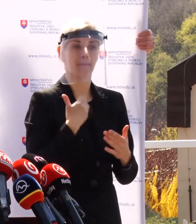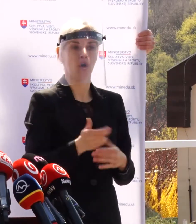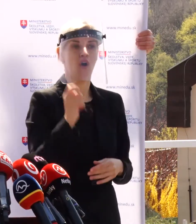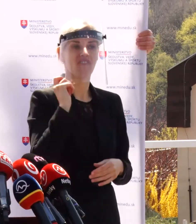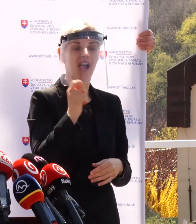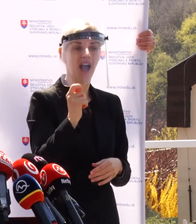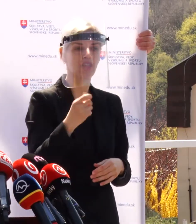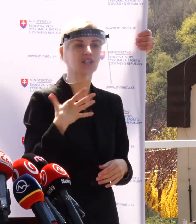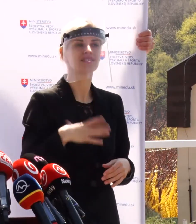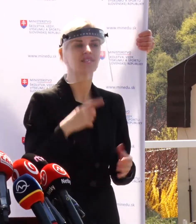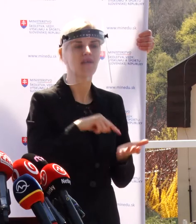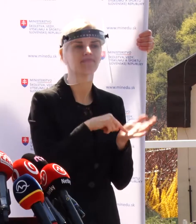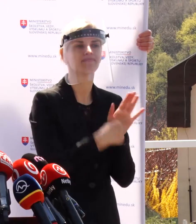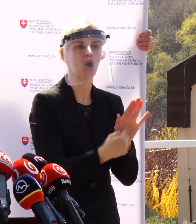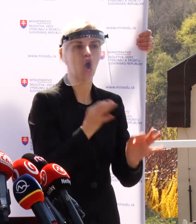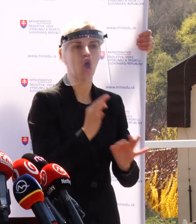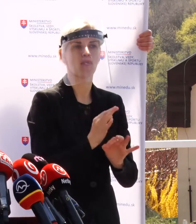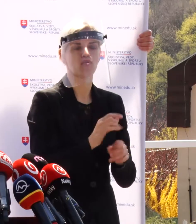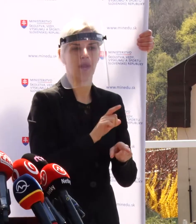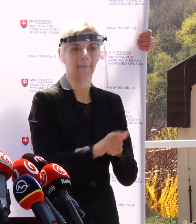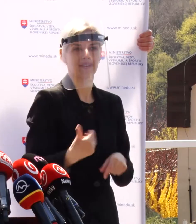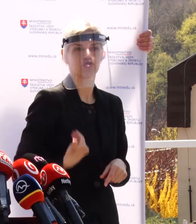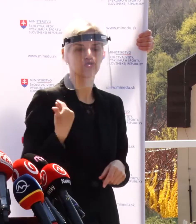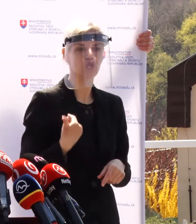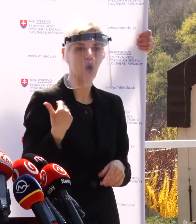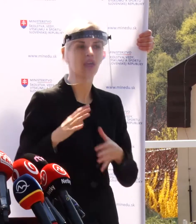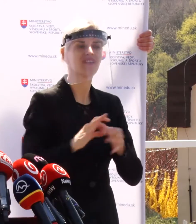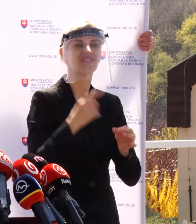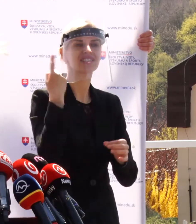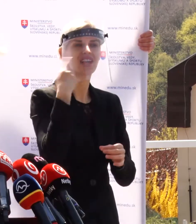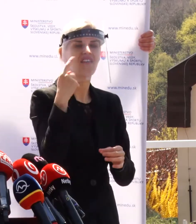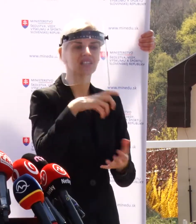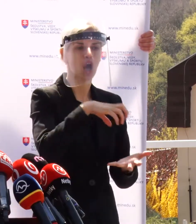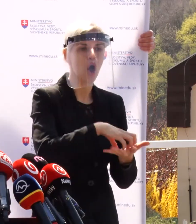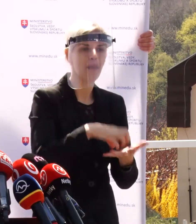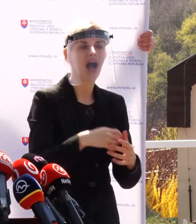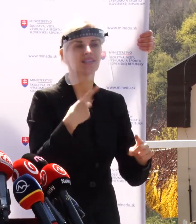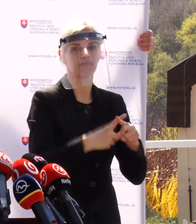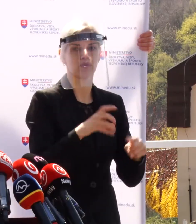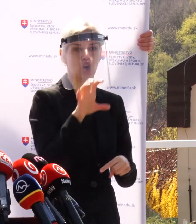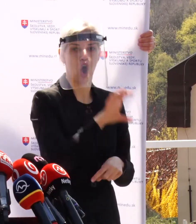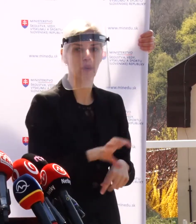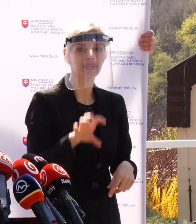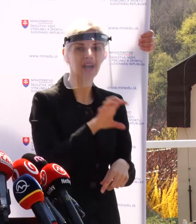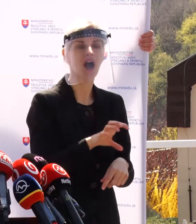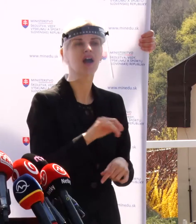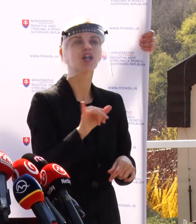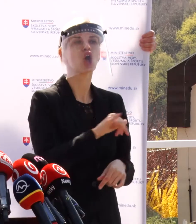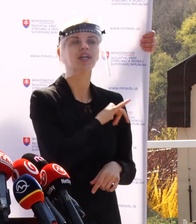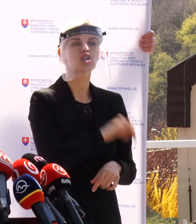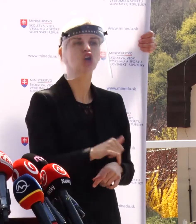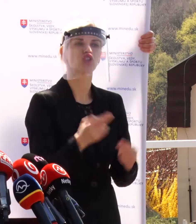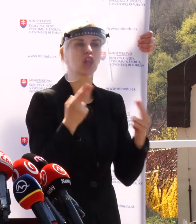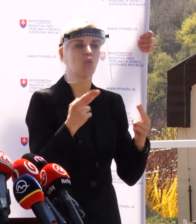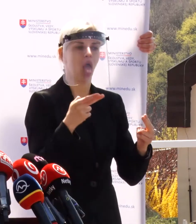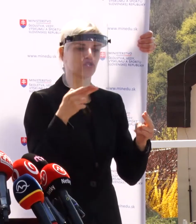zverejniť odporúčanie pre školy, na ktoré vzdelávacie oblasti a na aký vzdelávací obsah by sa mali v ktorom ročníku prioritne